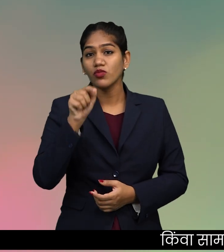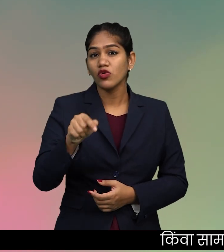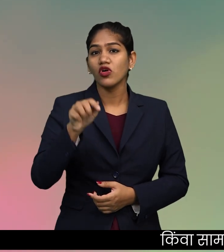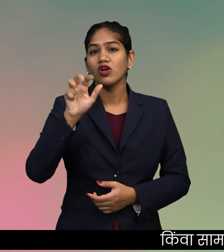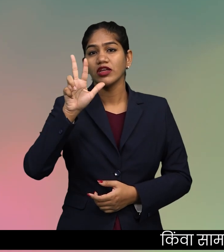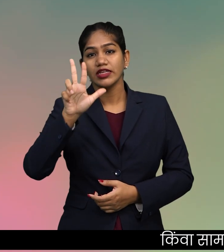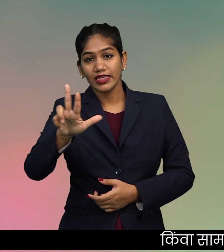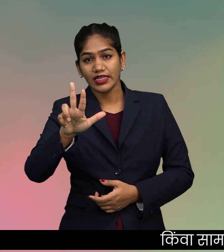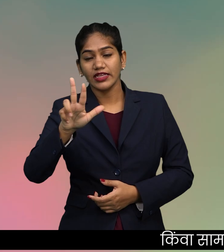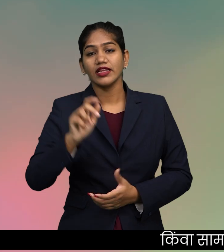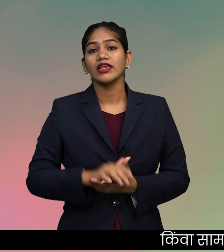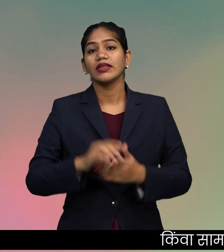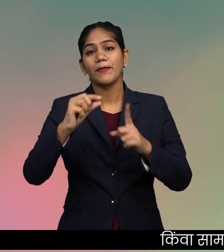77.8% शून्य आहे.